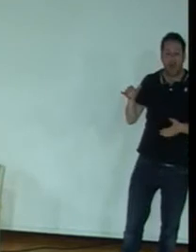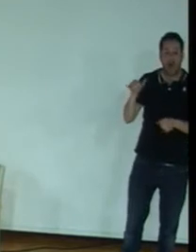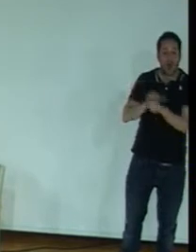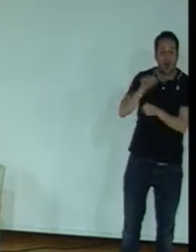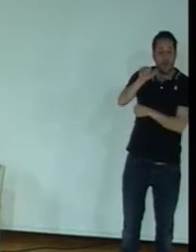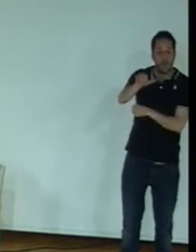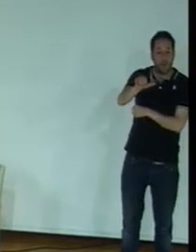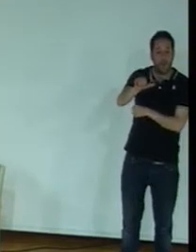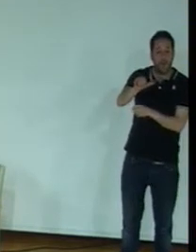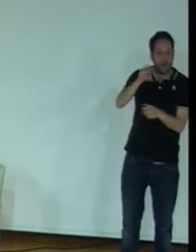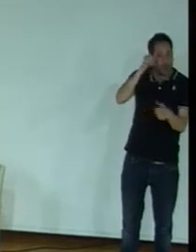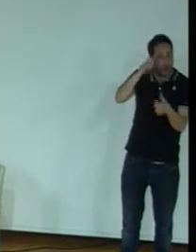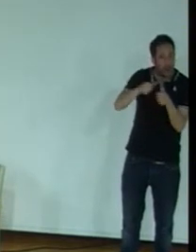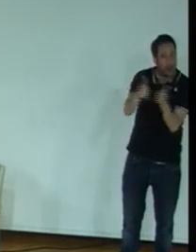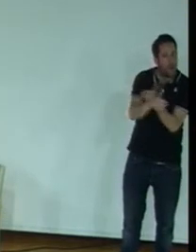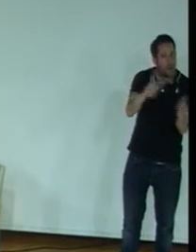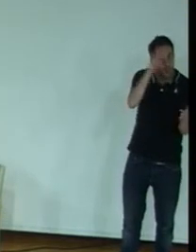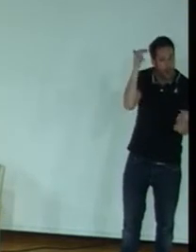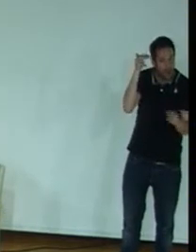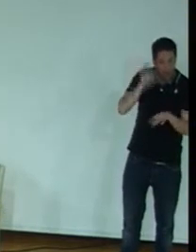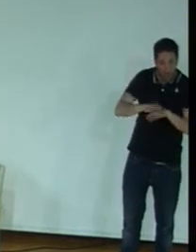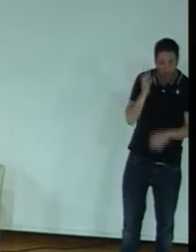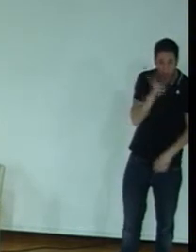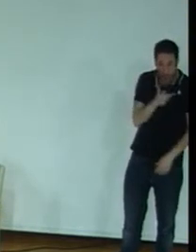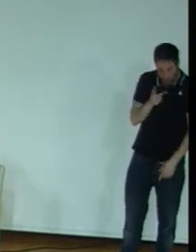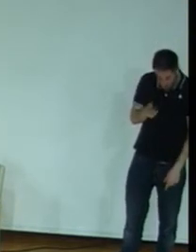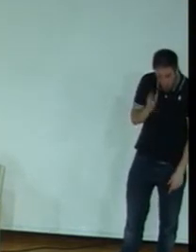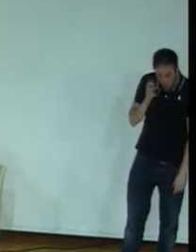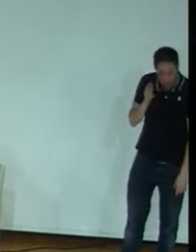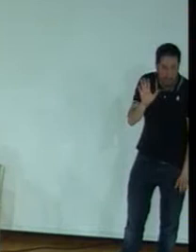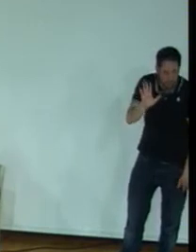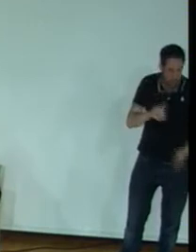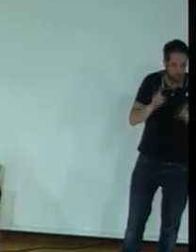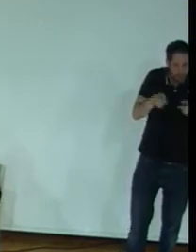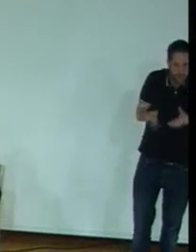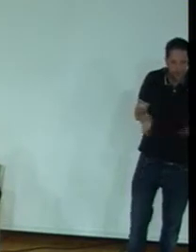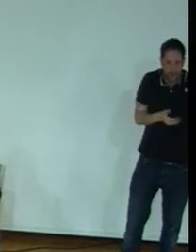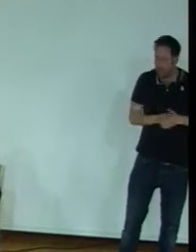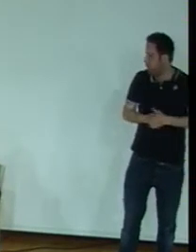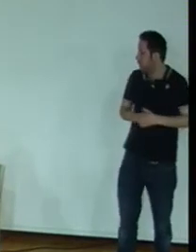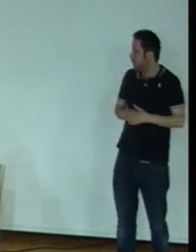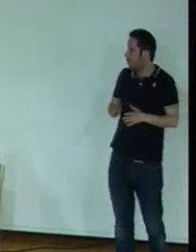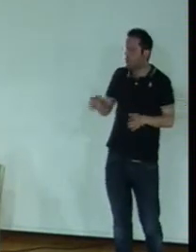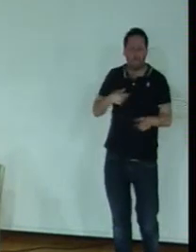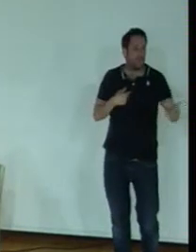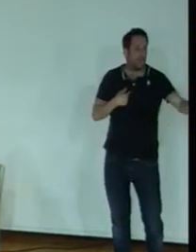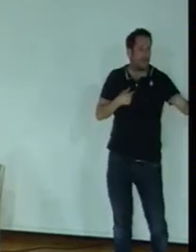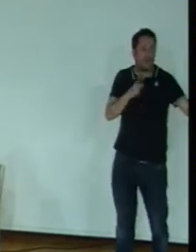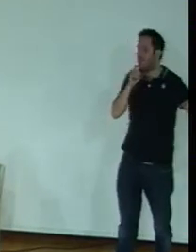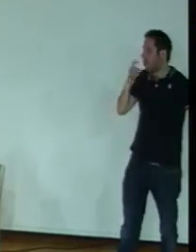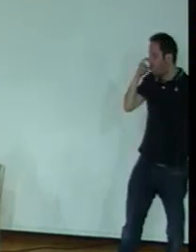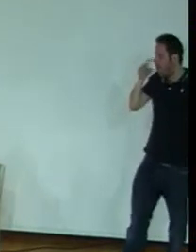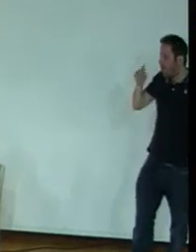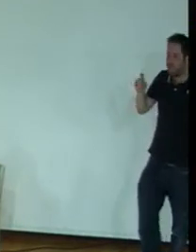sont de couleur orange. Question, s'il vous plaît. Alors, ce n'est pas tant une question qu'une remarque sur ce qui a été dit tout à